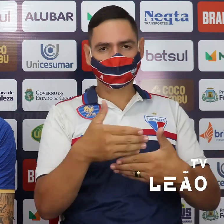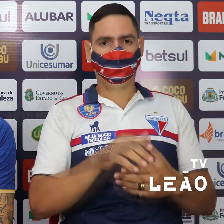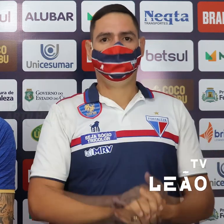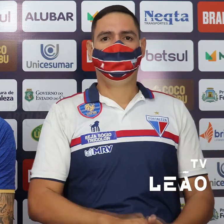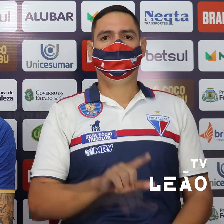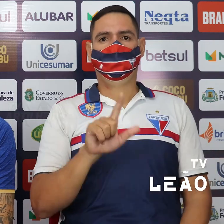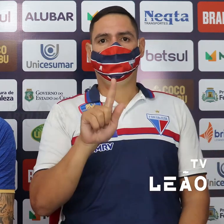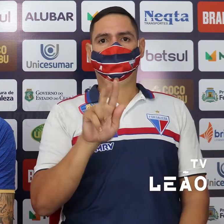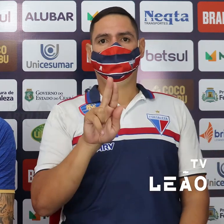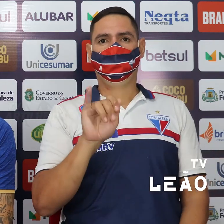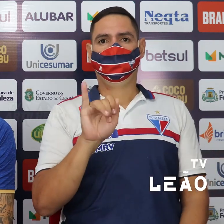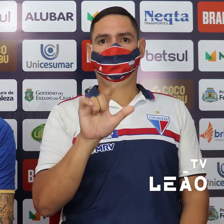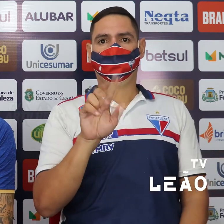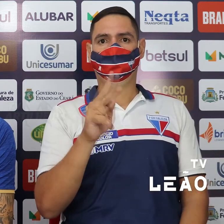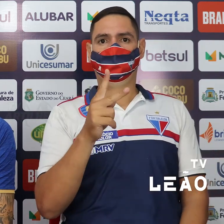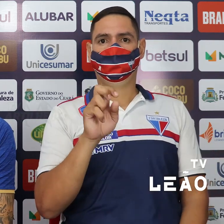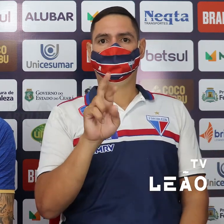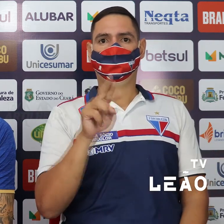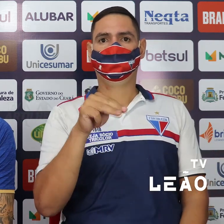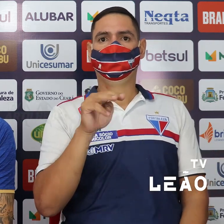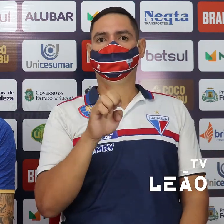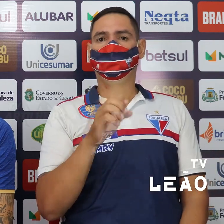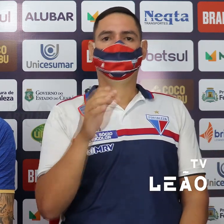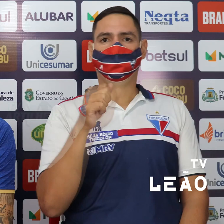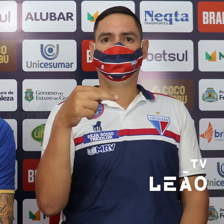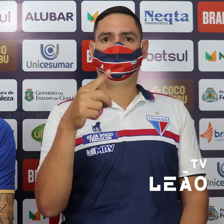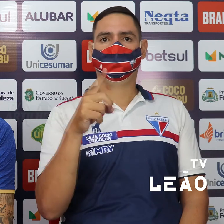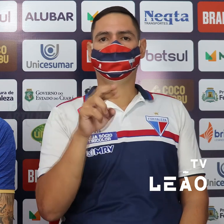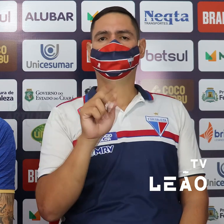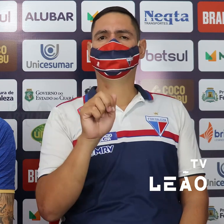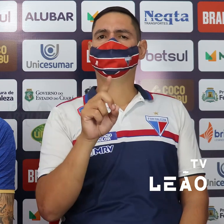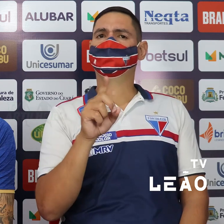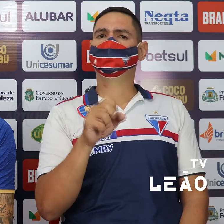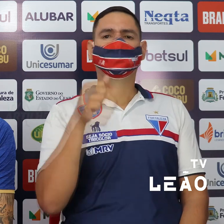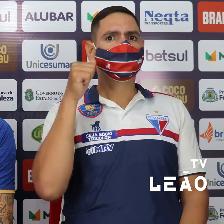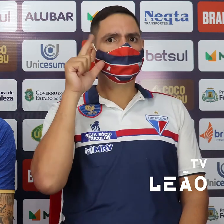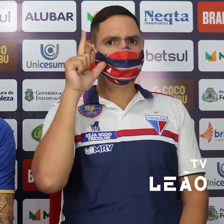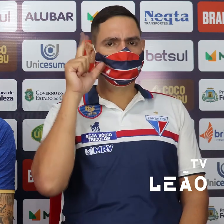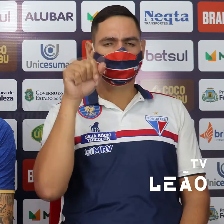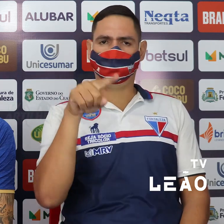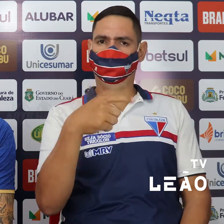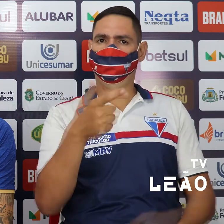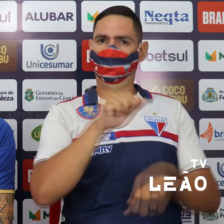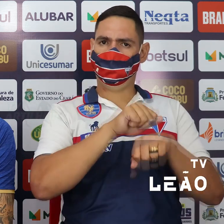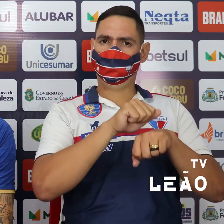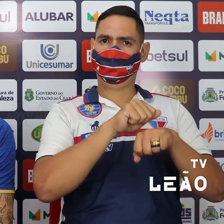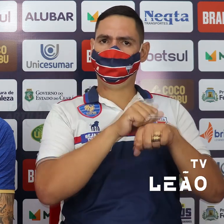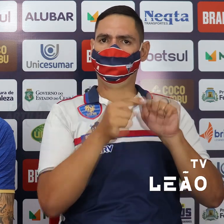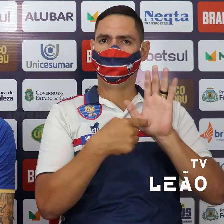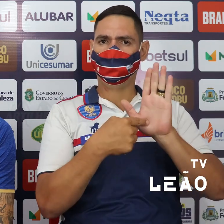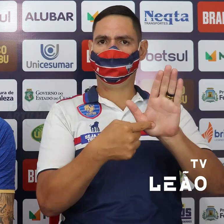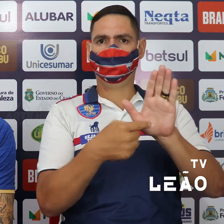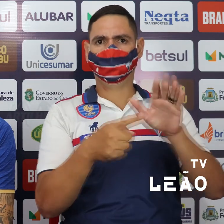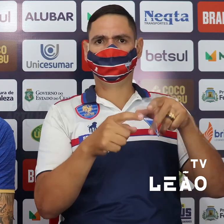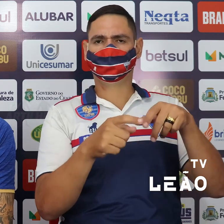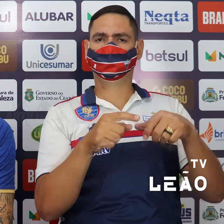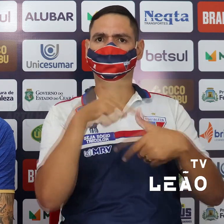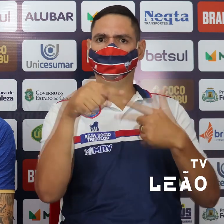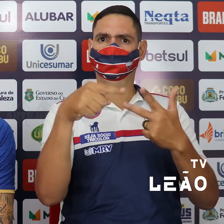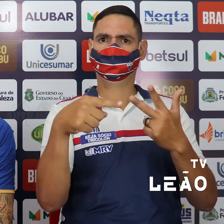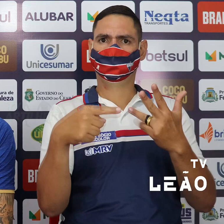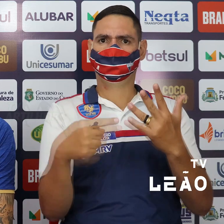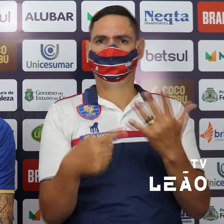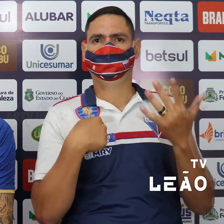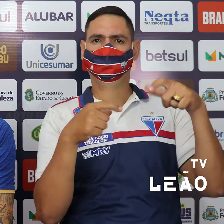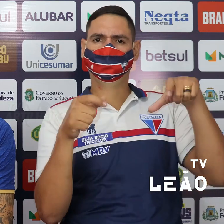do portal Esporte News. Na vitória de ontem, o Fortaleza apresentou uma postura mais intensa, além de ter uma melhora na produção de chances de gol. Você